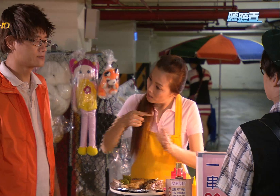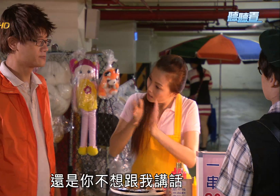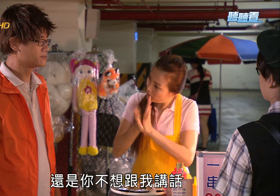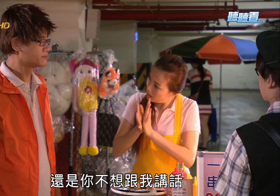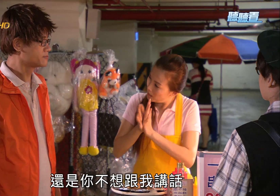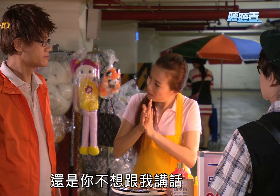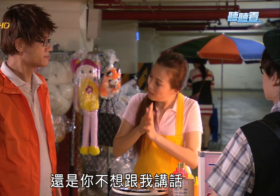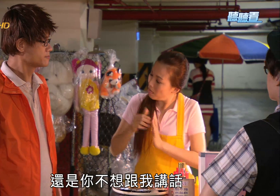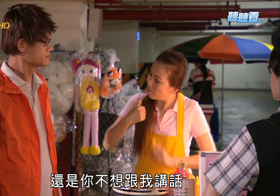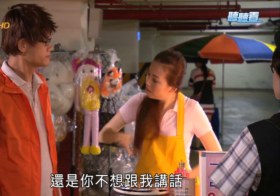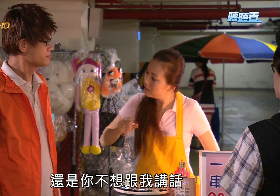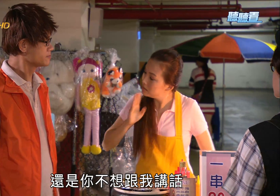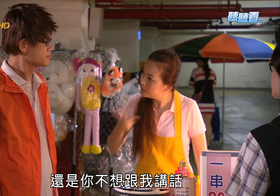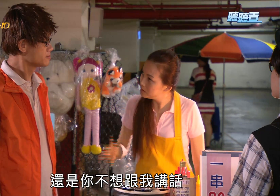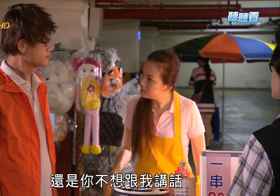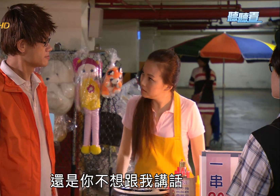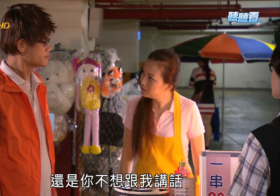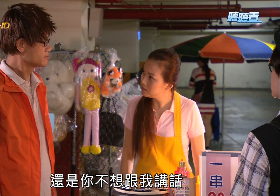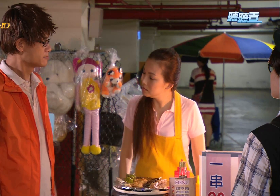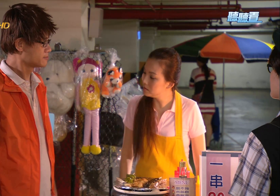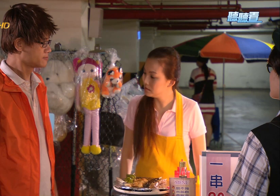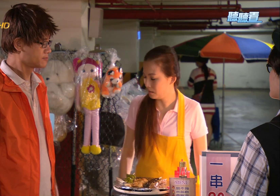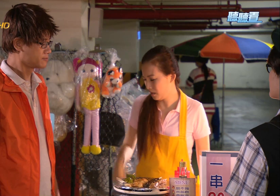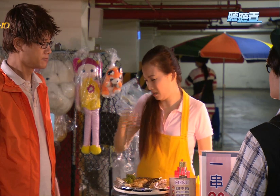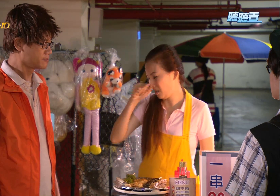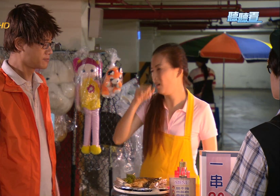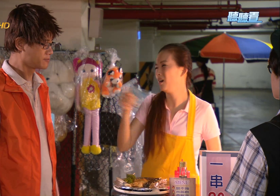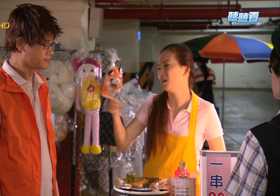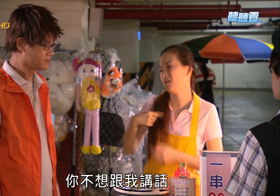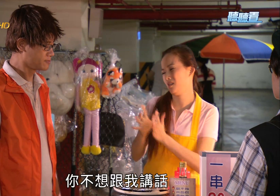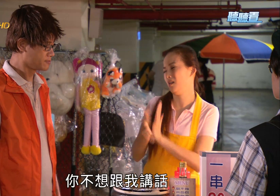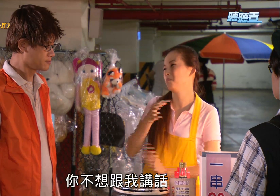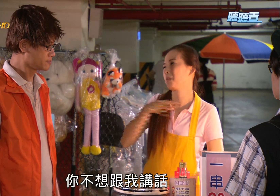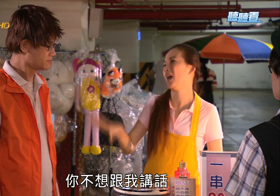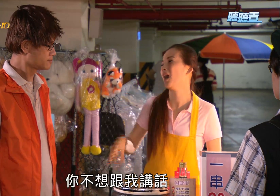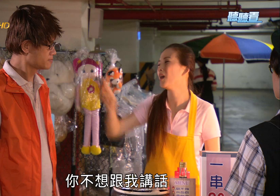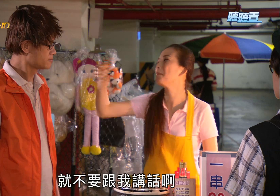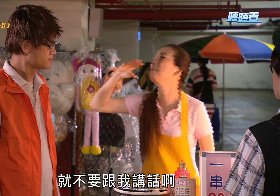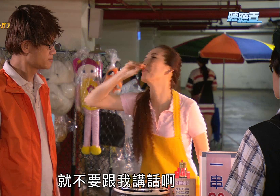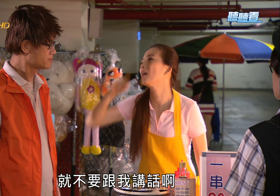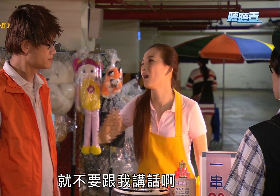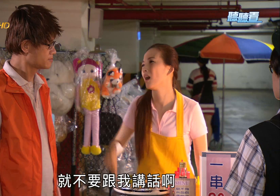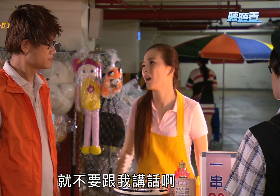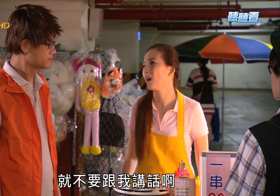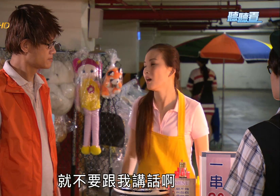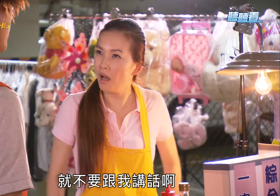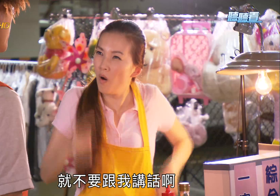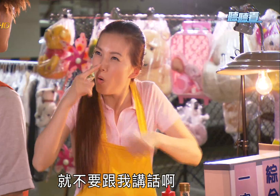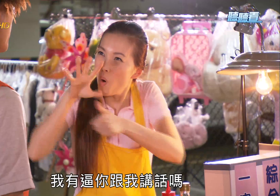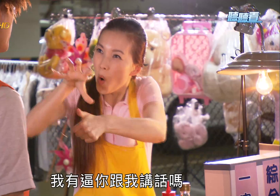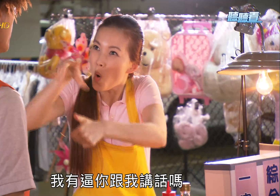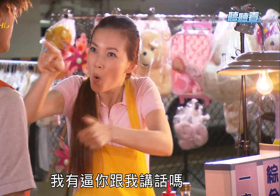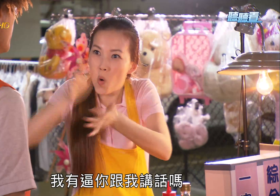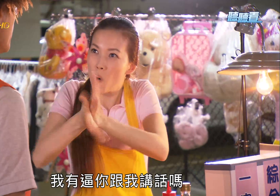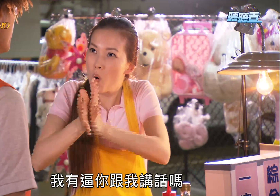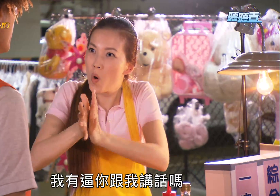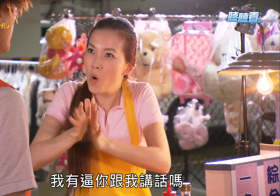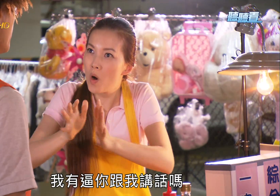还是你不想跟我讲话？你不想跟我讲话就不要跟我讲话啊！我有逼你跟我讲话